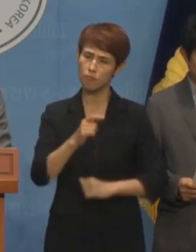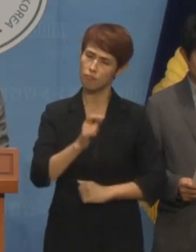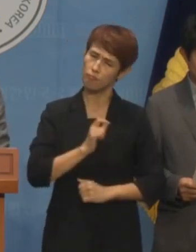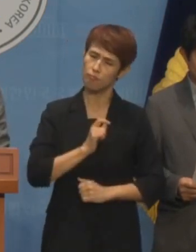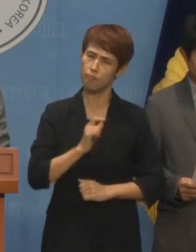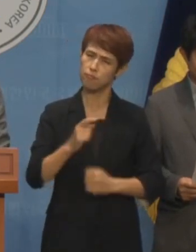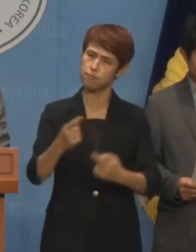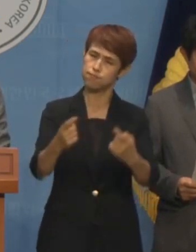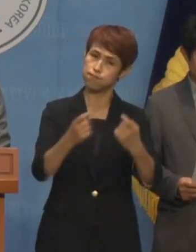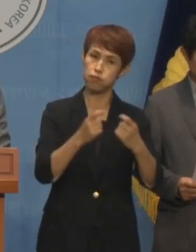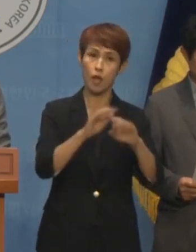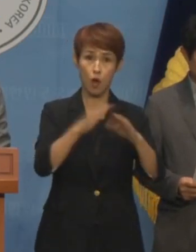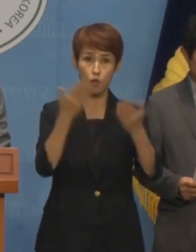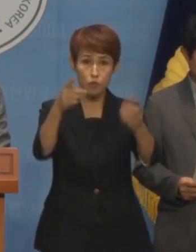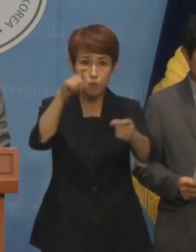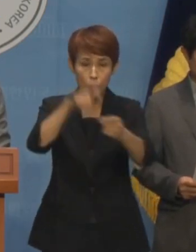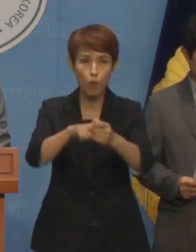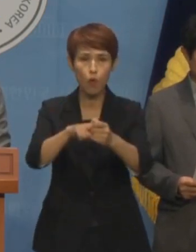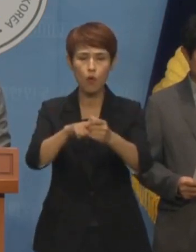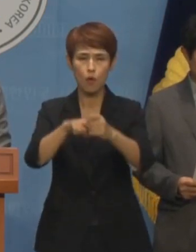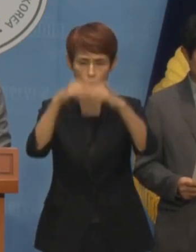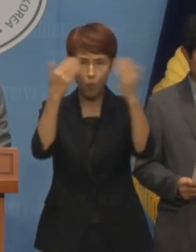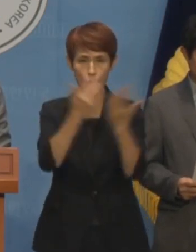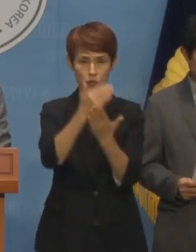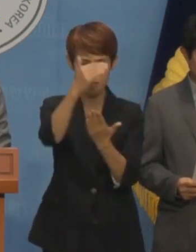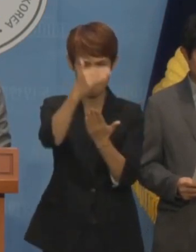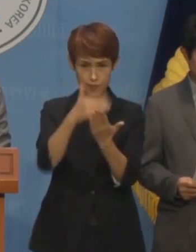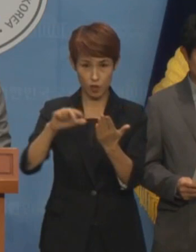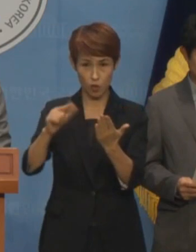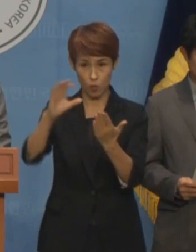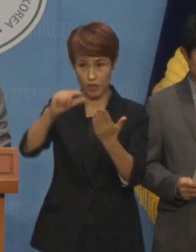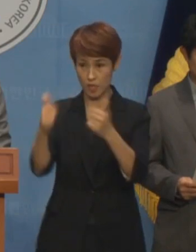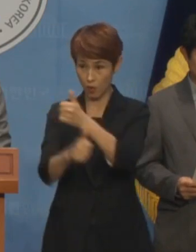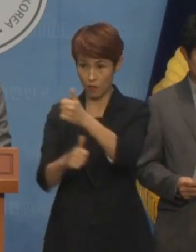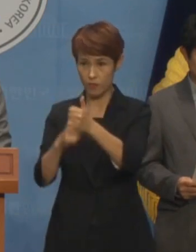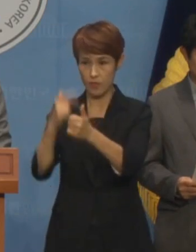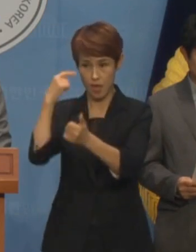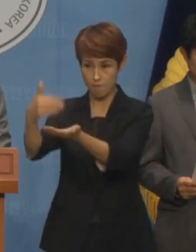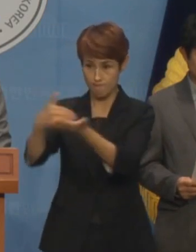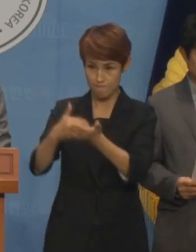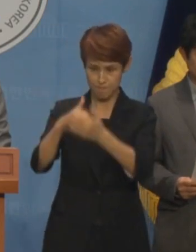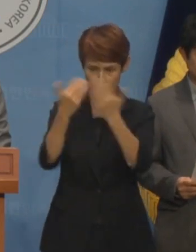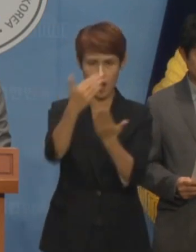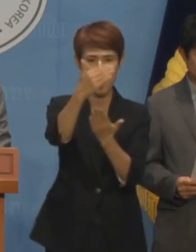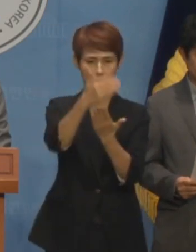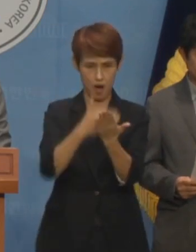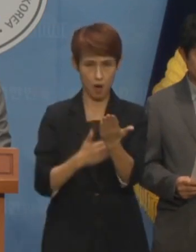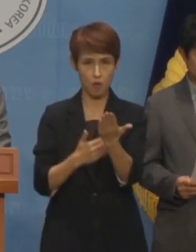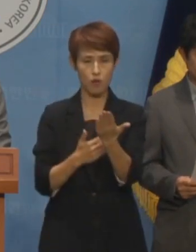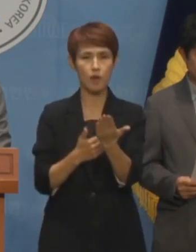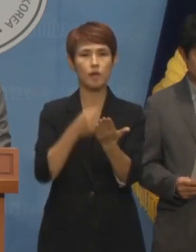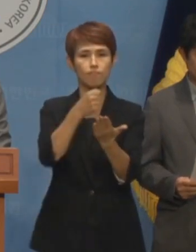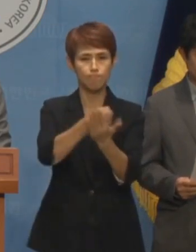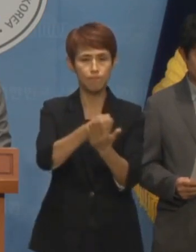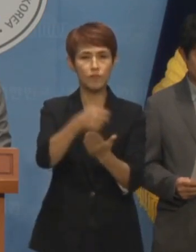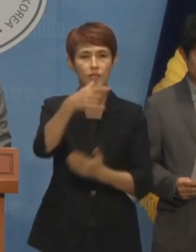해소하기 위해서 권익위는 가감없이 모든 전원위원회 의견을 포함해 조속히